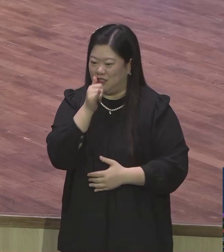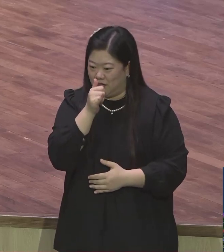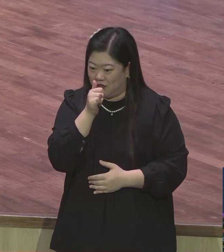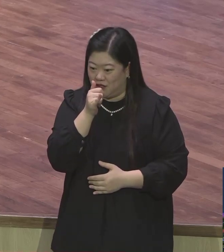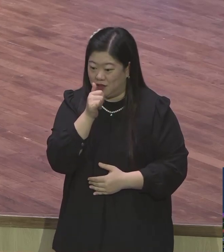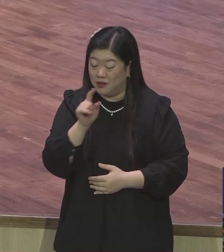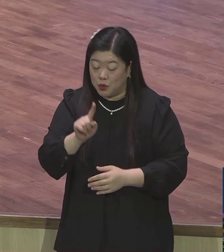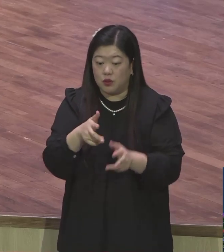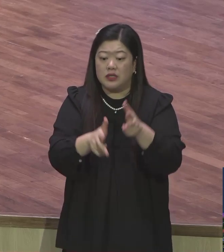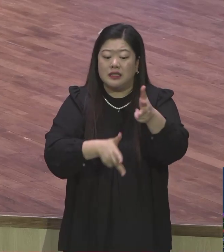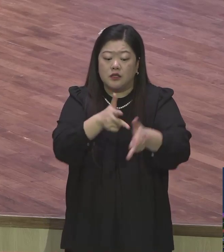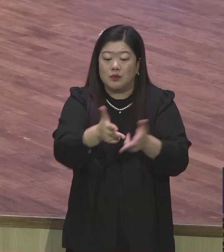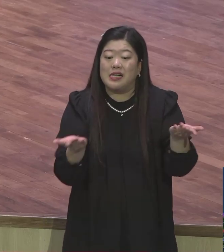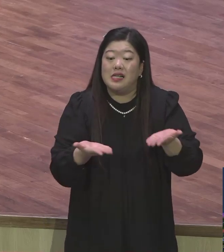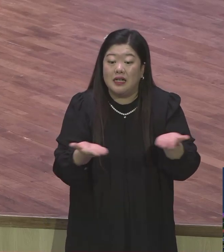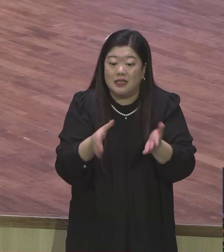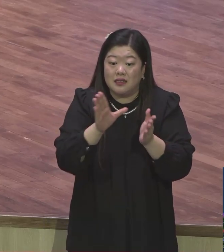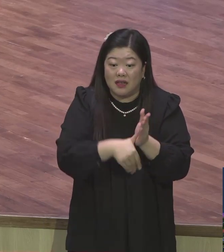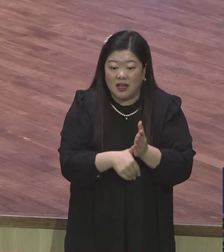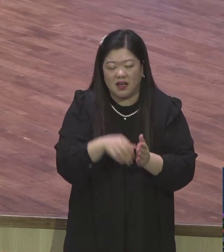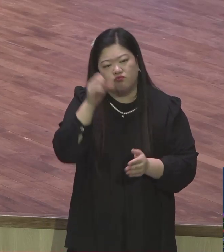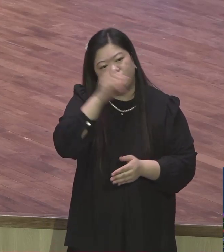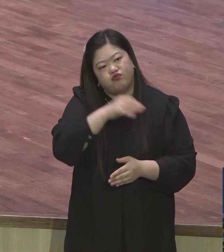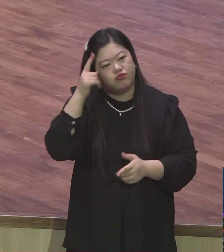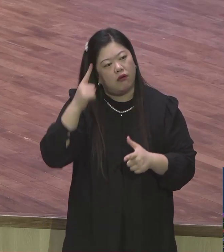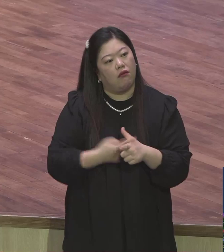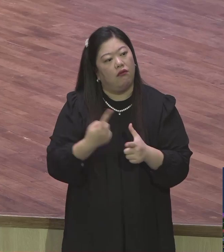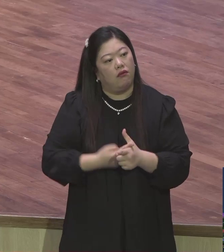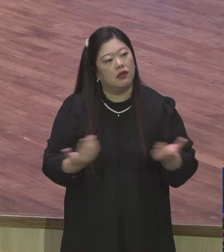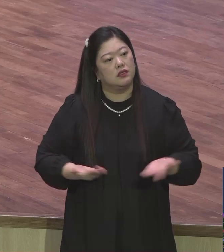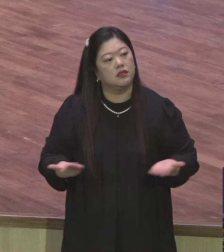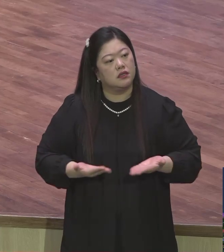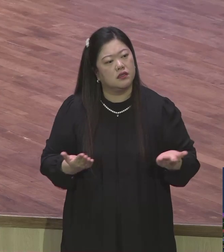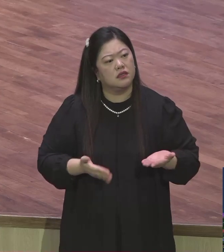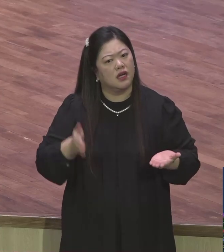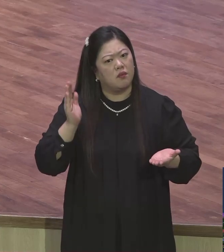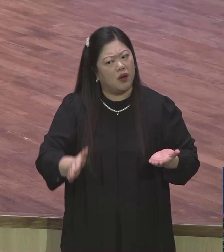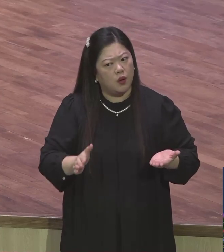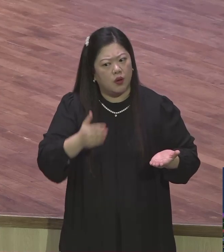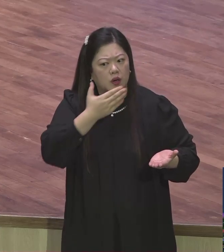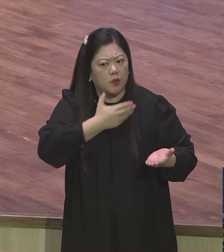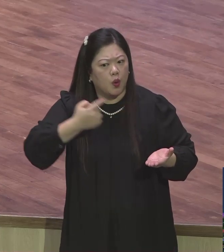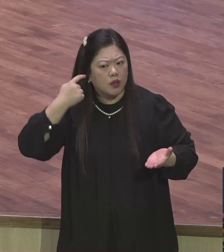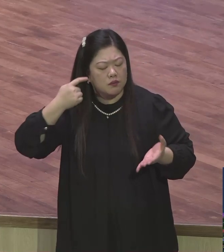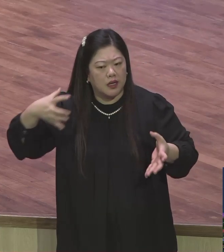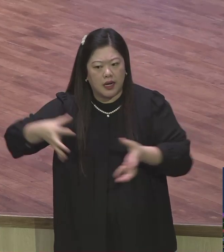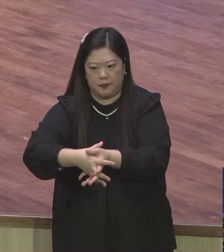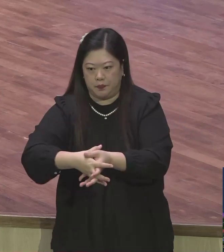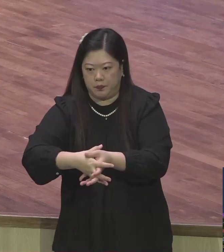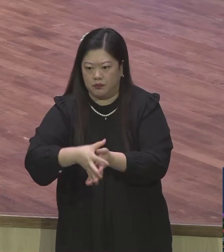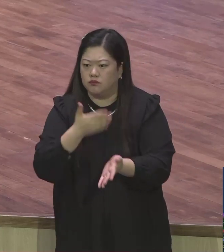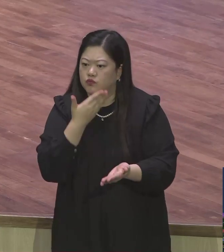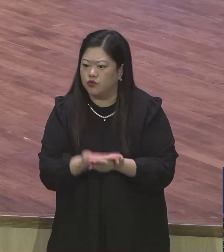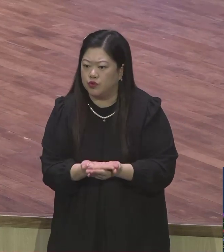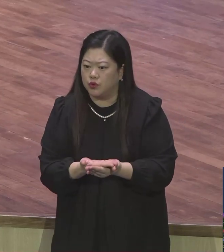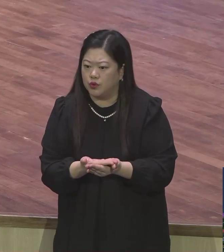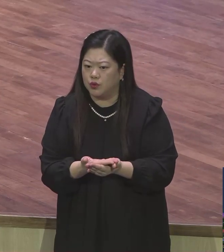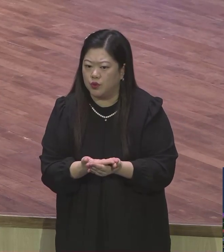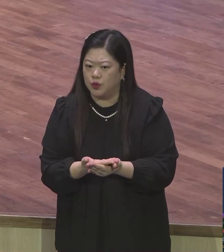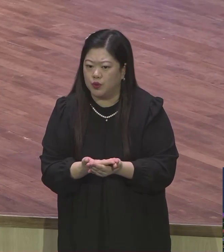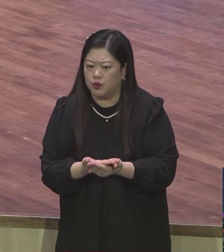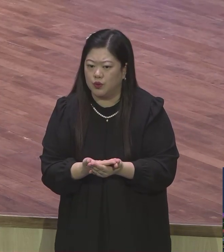중요합니다. 언약 잡은 산업인이 얼마나 세워지느냐에 따라서 복음 사역의